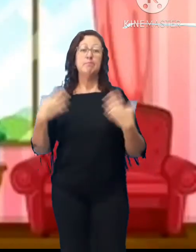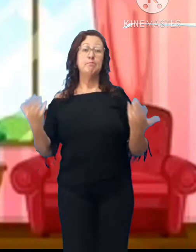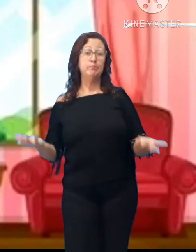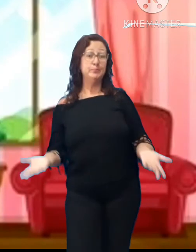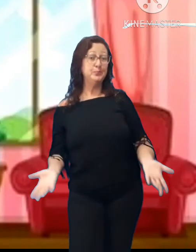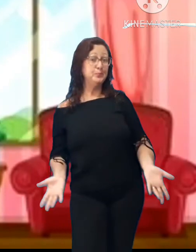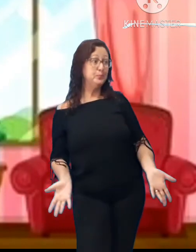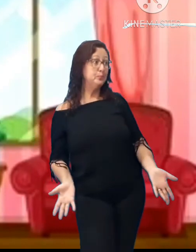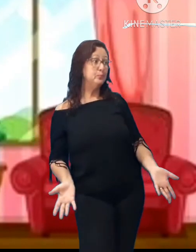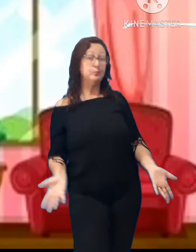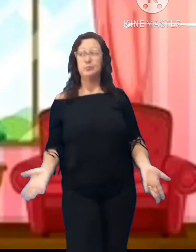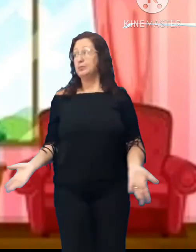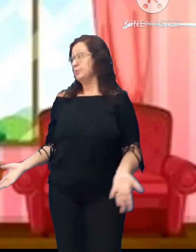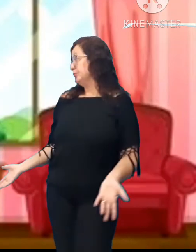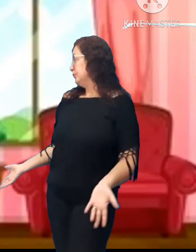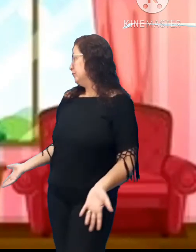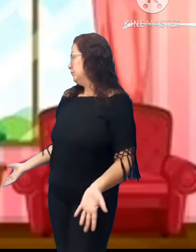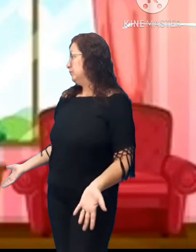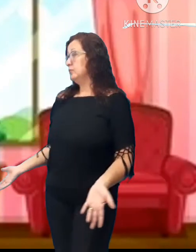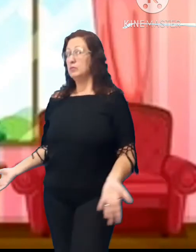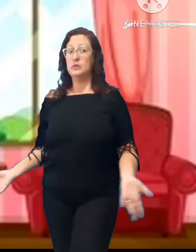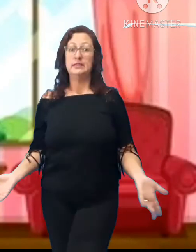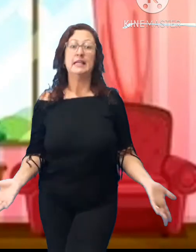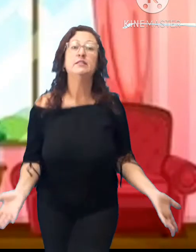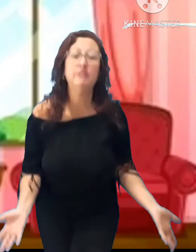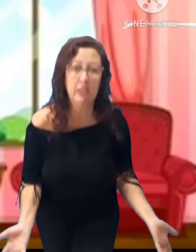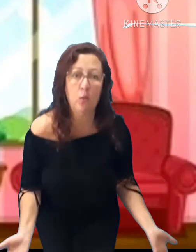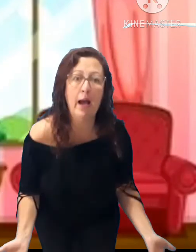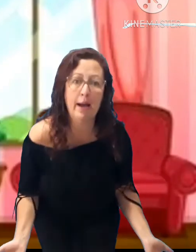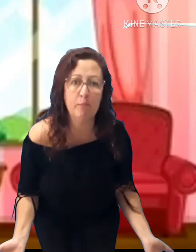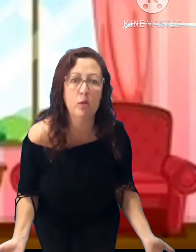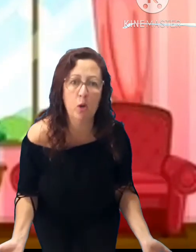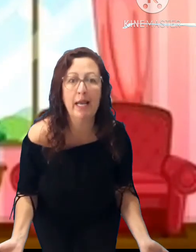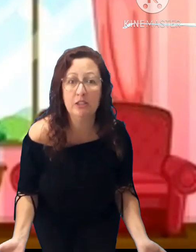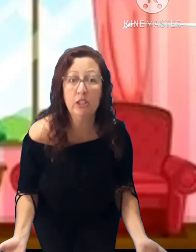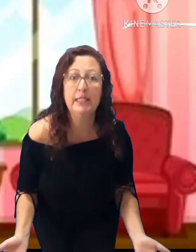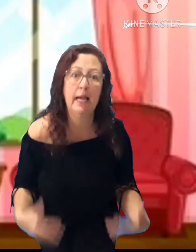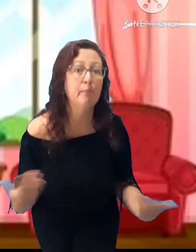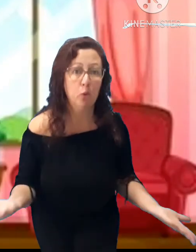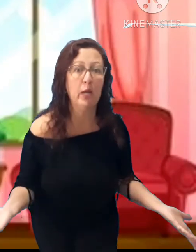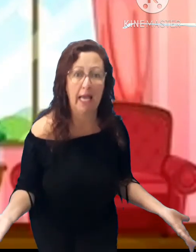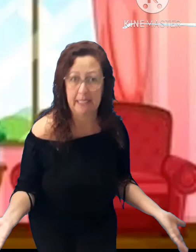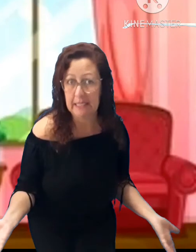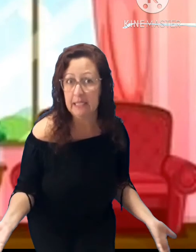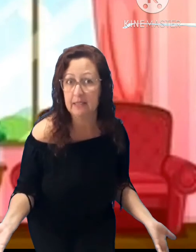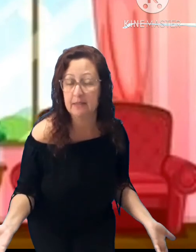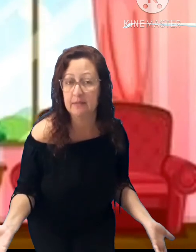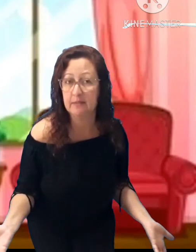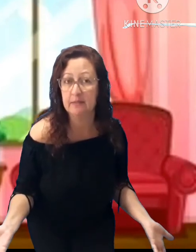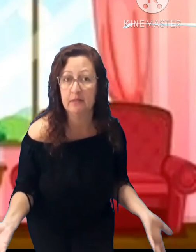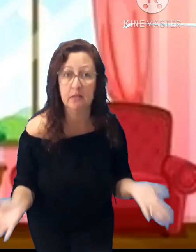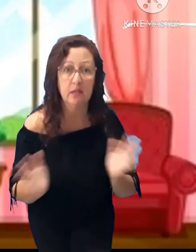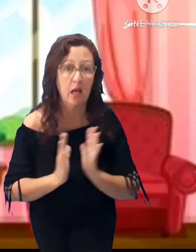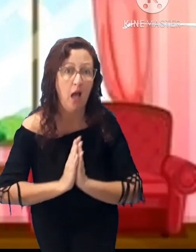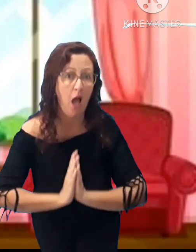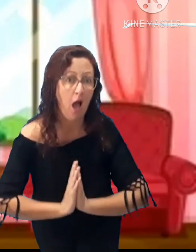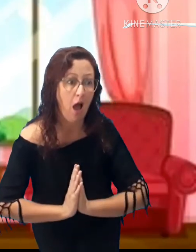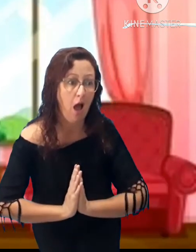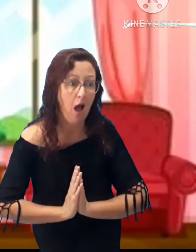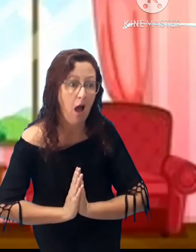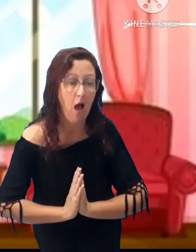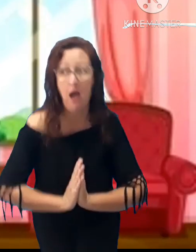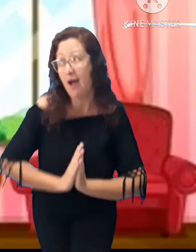Depois e depois do dia seguinte, vocês viram a borboletinha por aí?